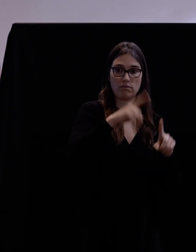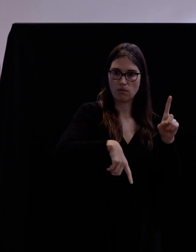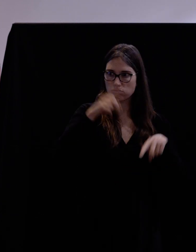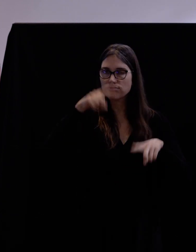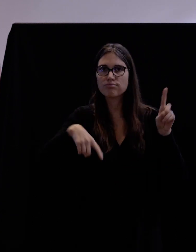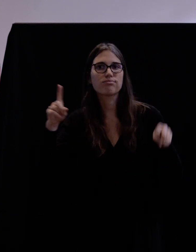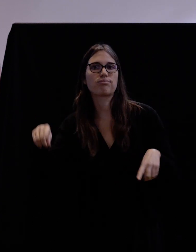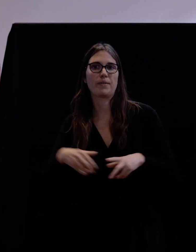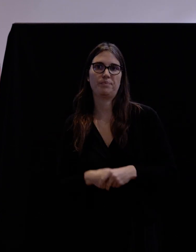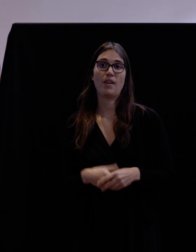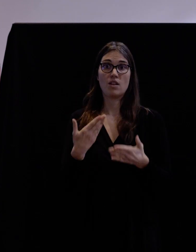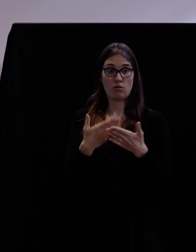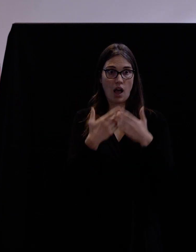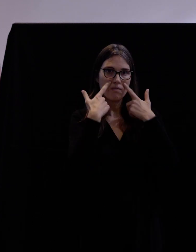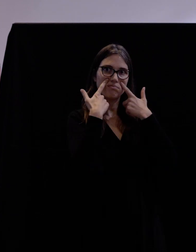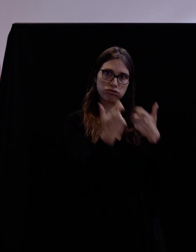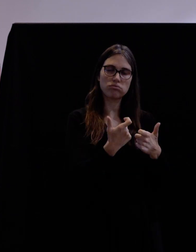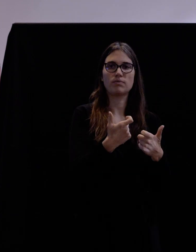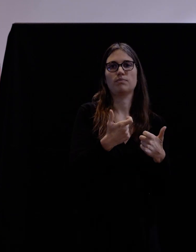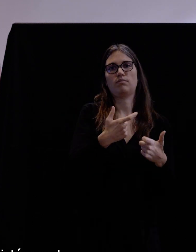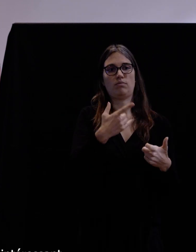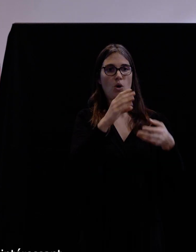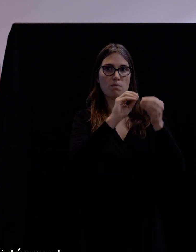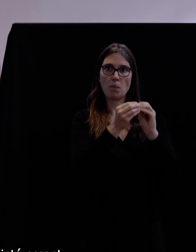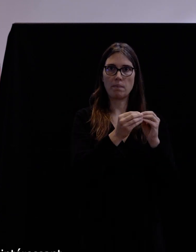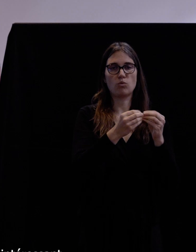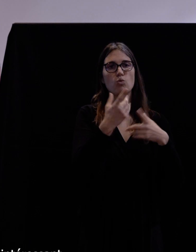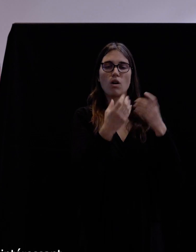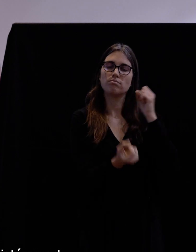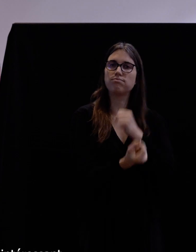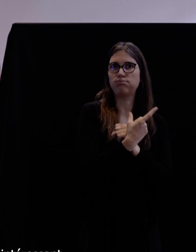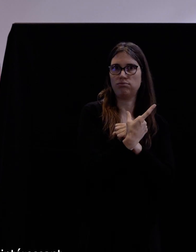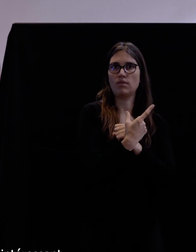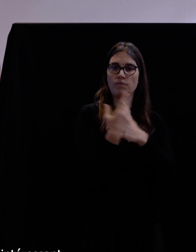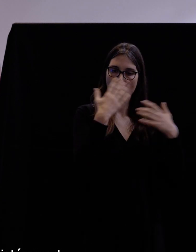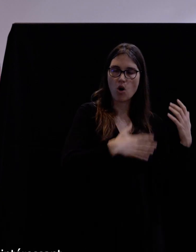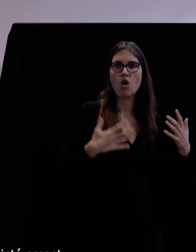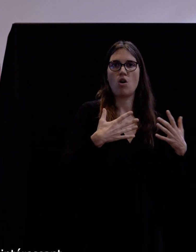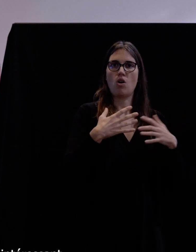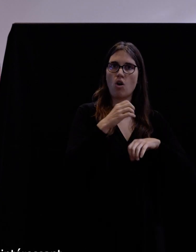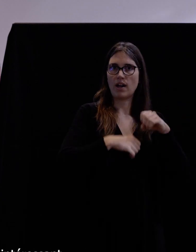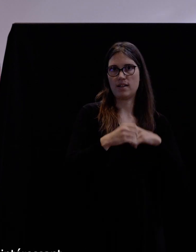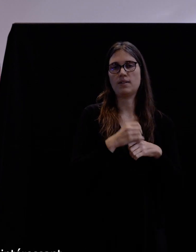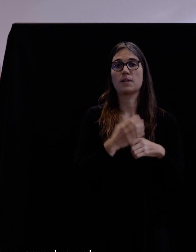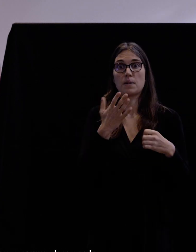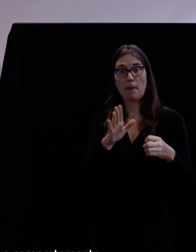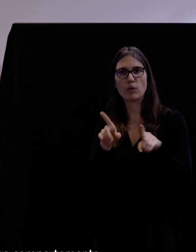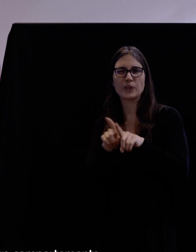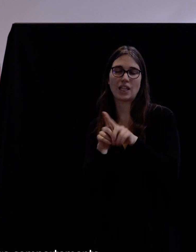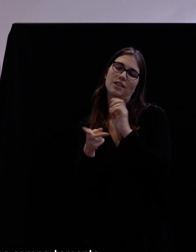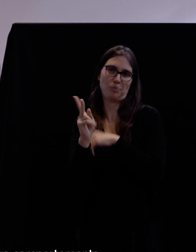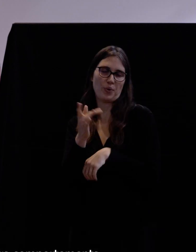pour les anomalies organiques, mais il l'a fait aussi, ce qui était plus intéressant, je trouve, pour la suite du topo et des